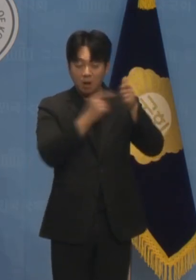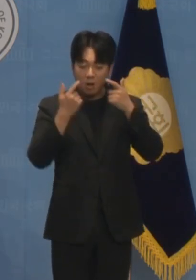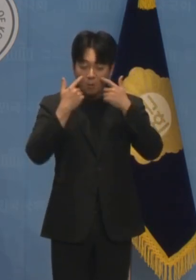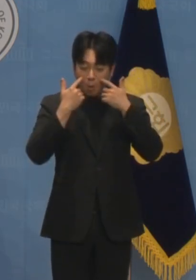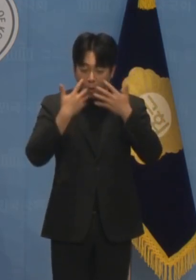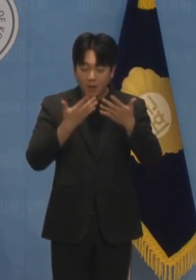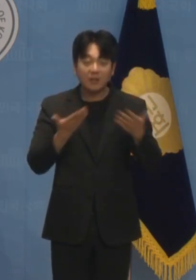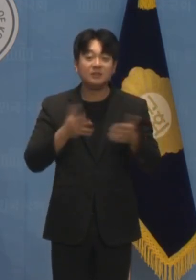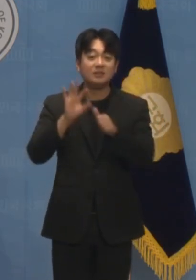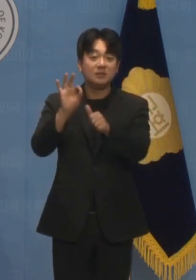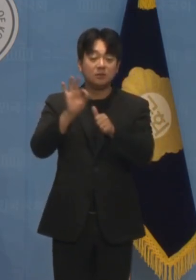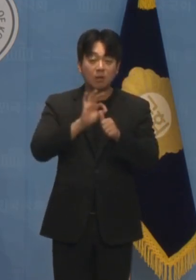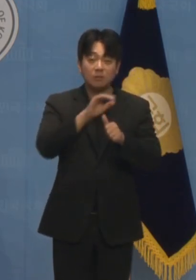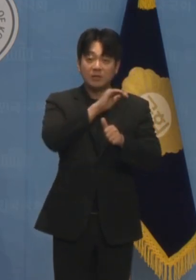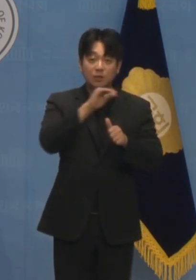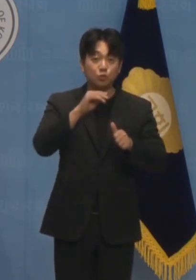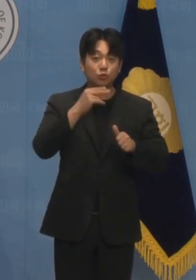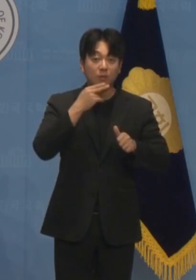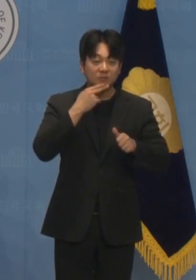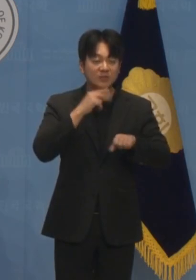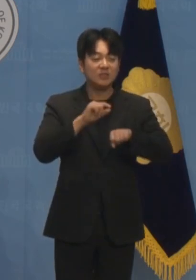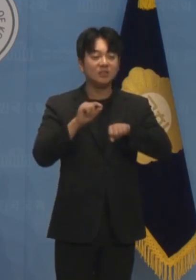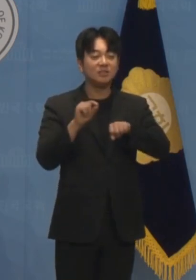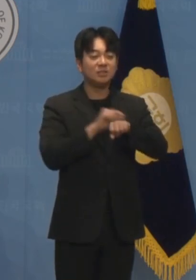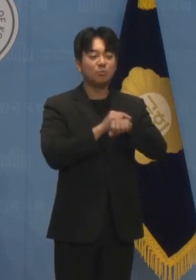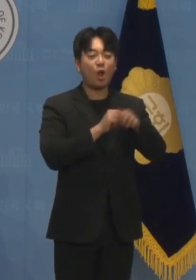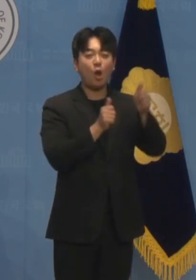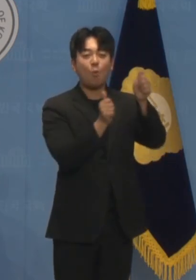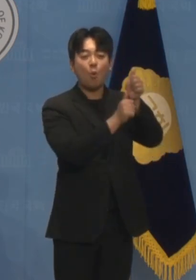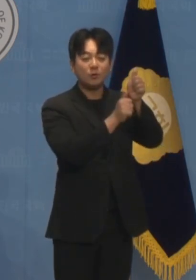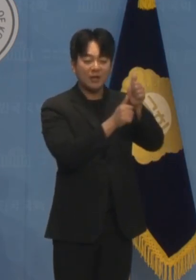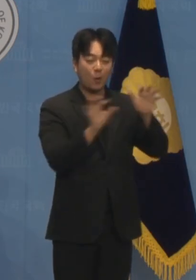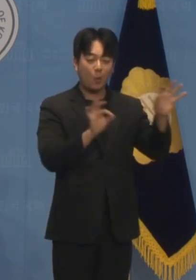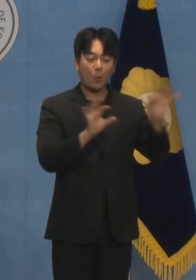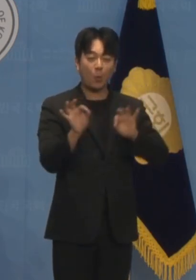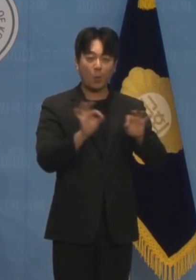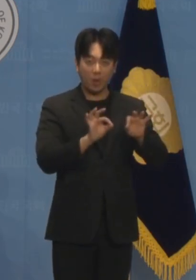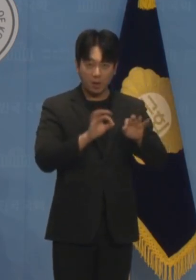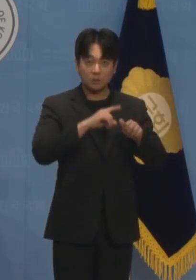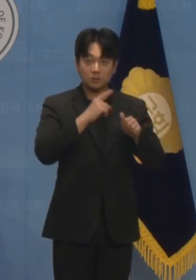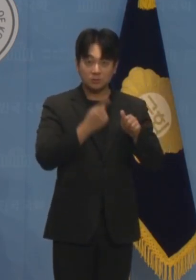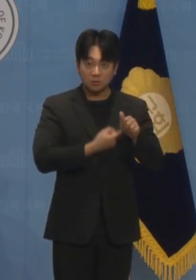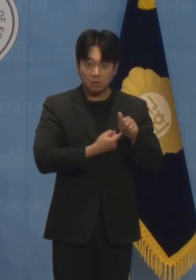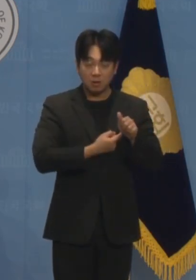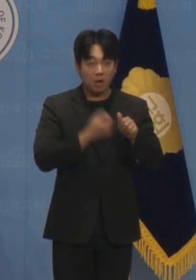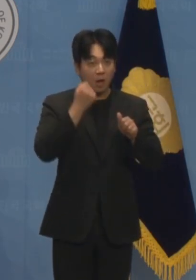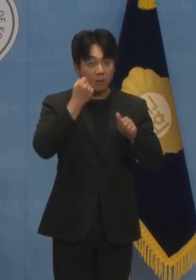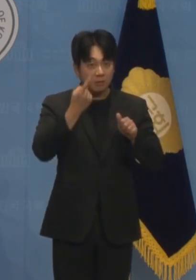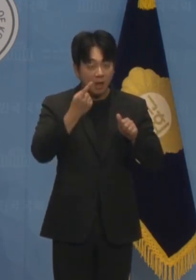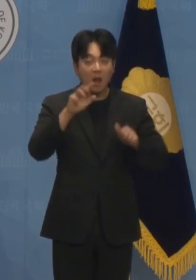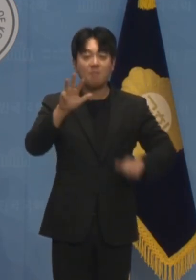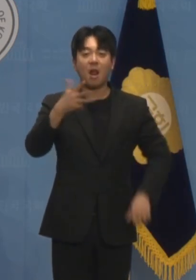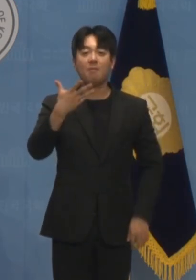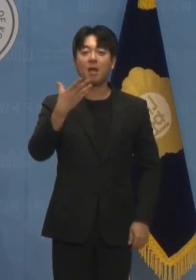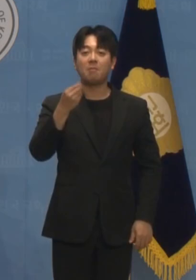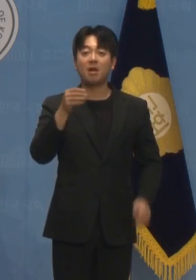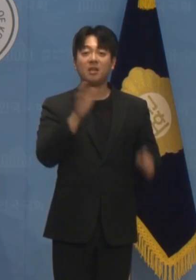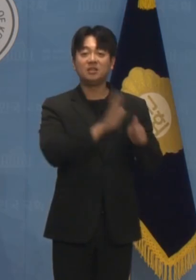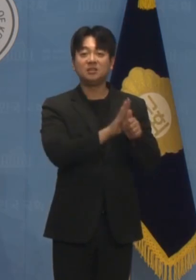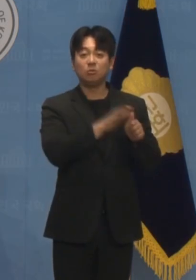특별 보좌역과 자문관을 채용하면서 월 310만 원에서 827만 원까지 지급하고